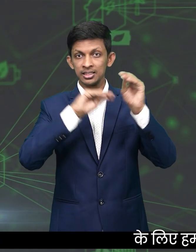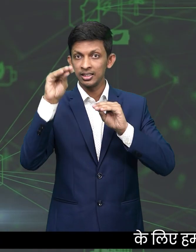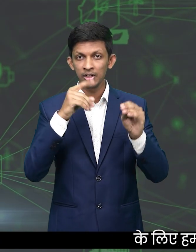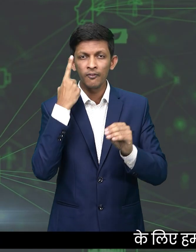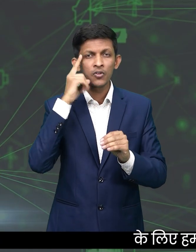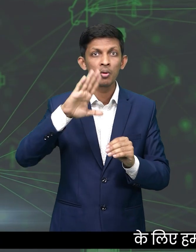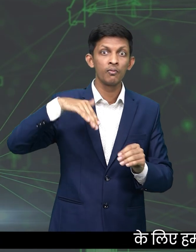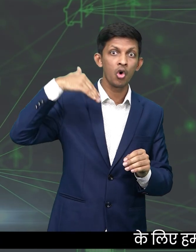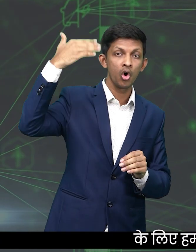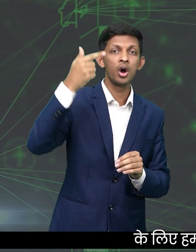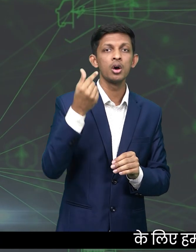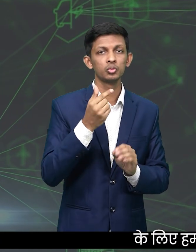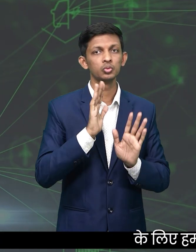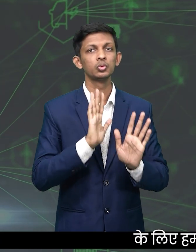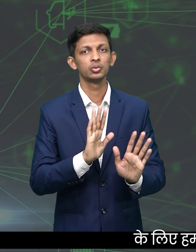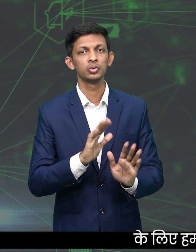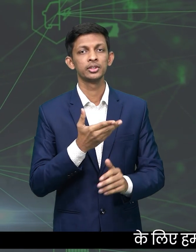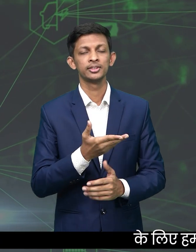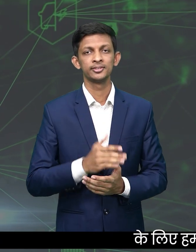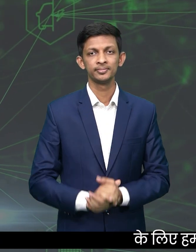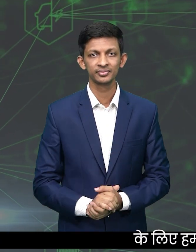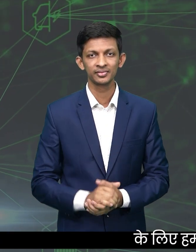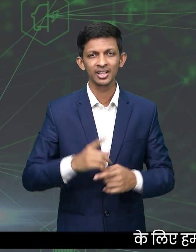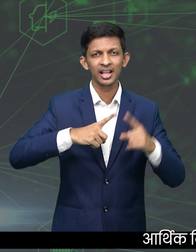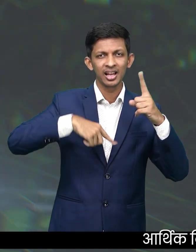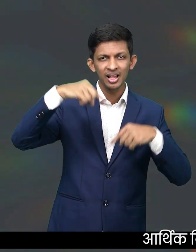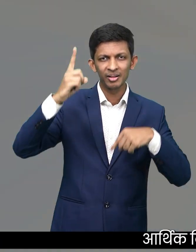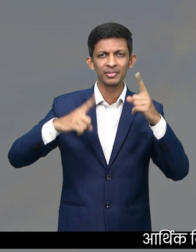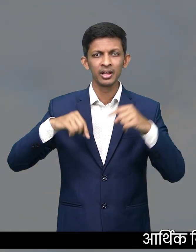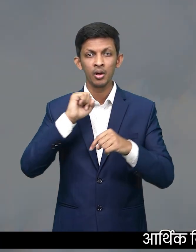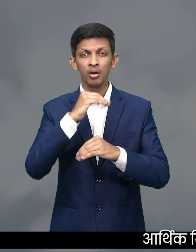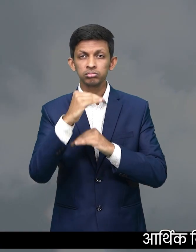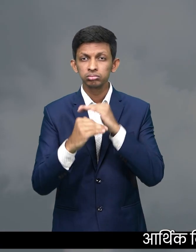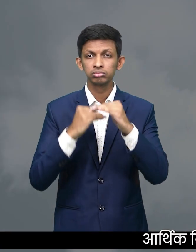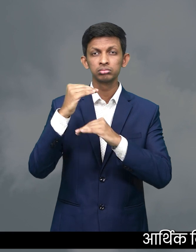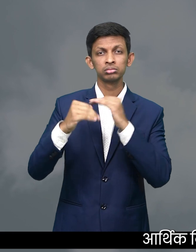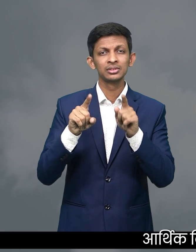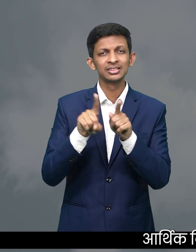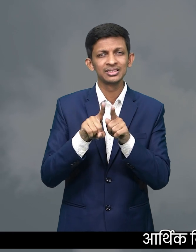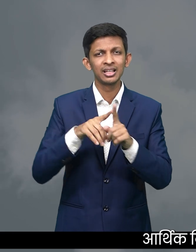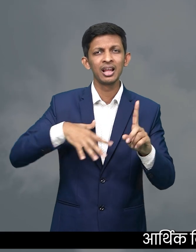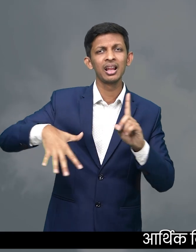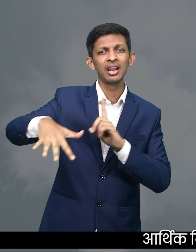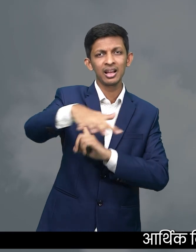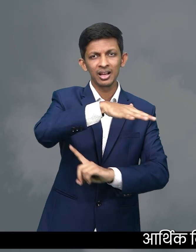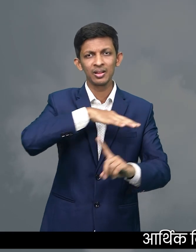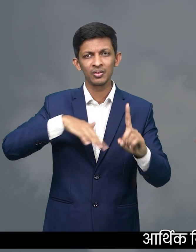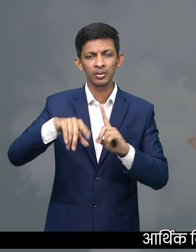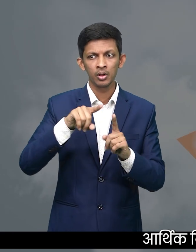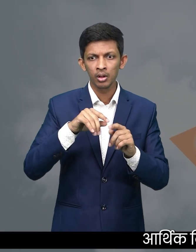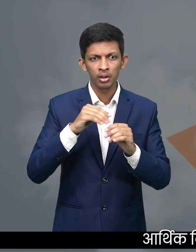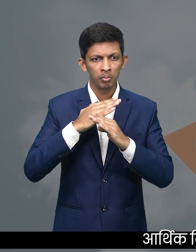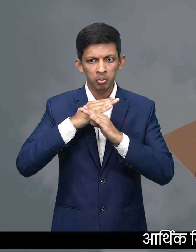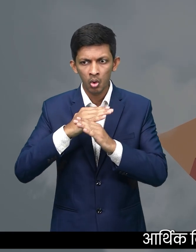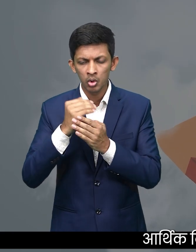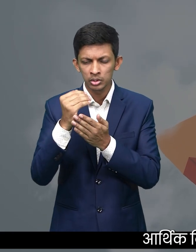लिए हमारी जिम्मेदारियों को जानने का समय है। आर्थिक विकास पर्यावरण संरक्षण से जुड़ा हुआ